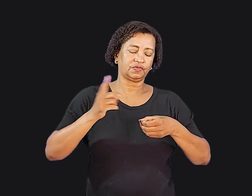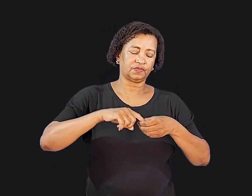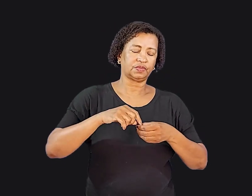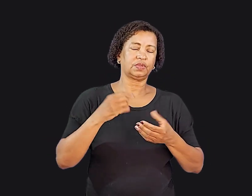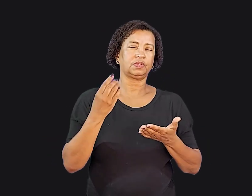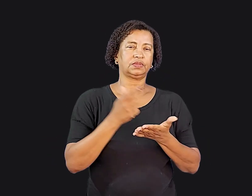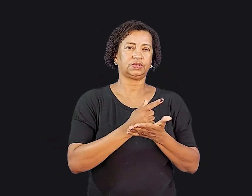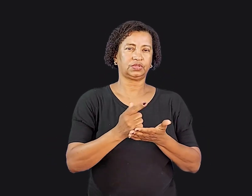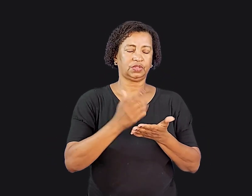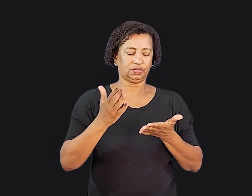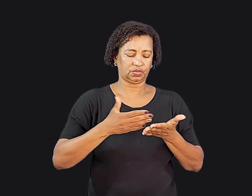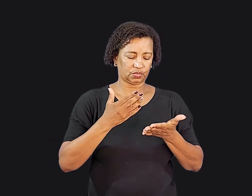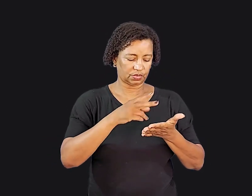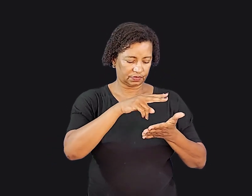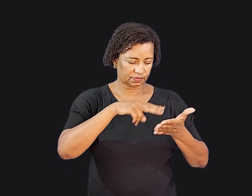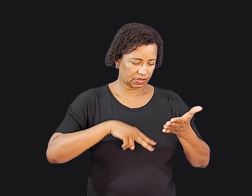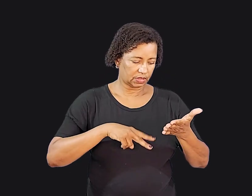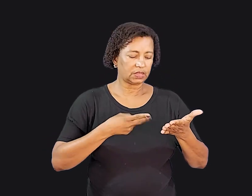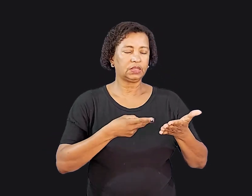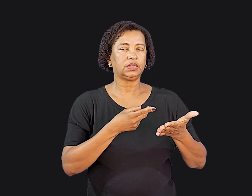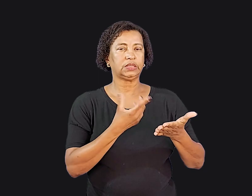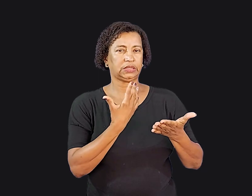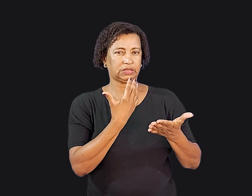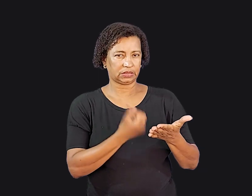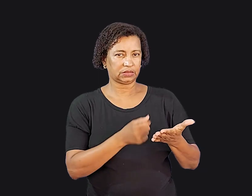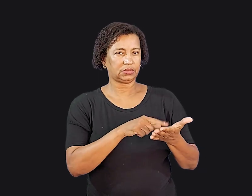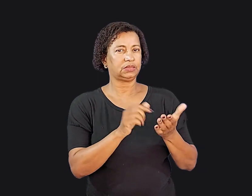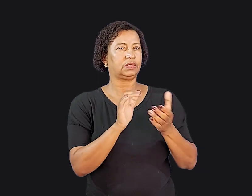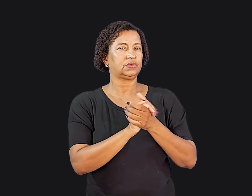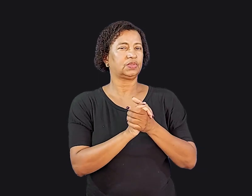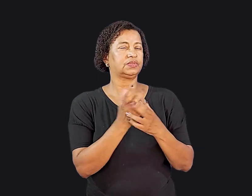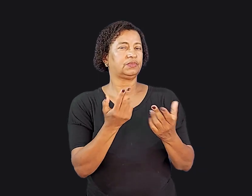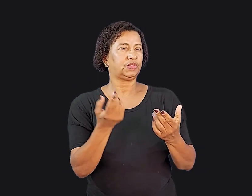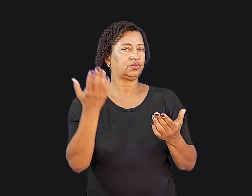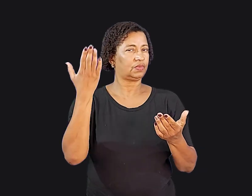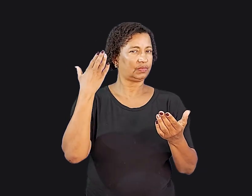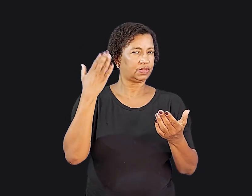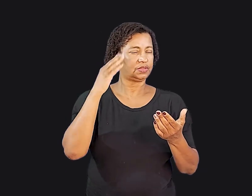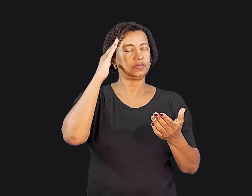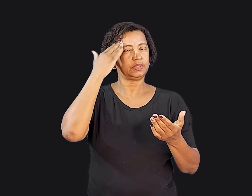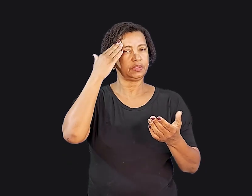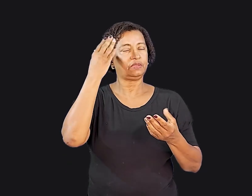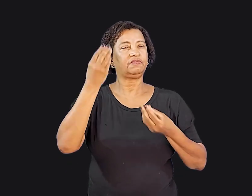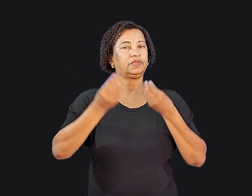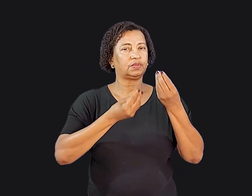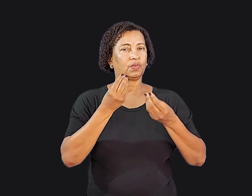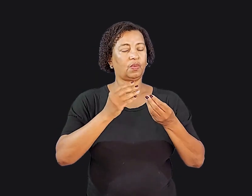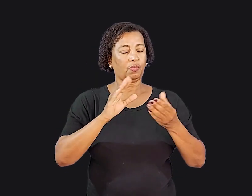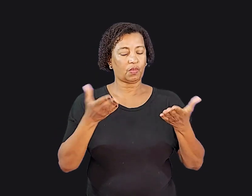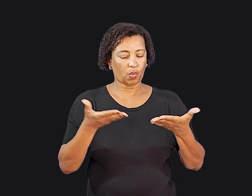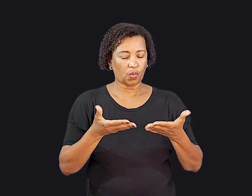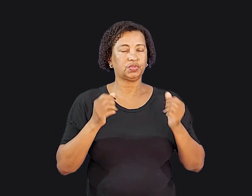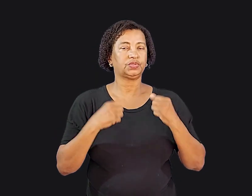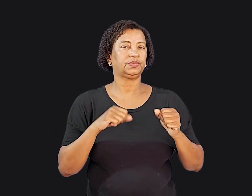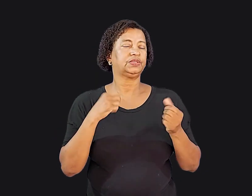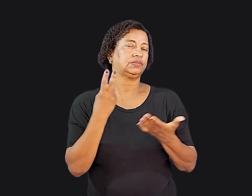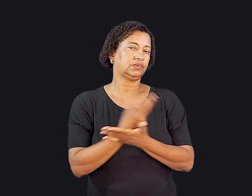livro de Gênesis e considerássemos o casamento como era, entenderíamos como ele deve ser hoje, um relacionamento entre homem e